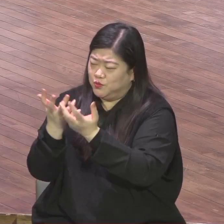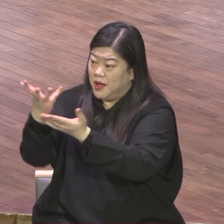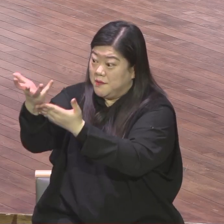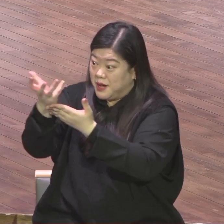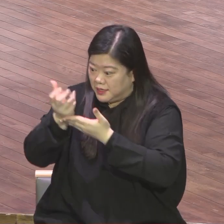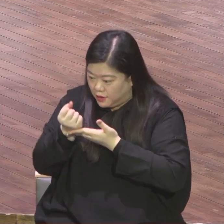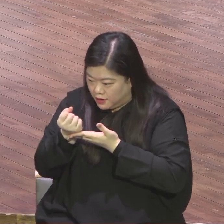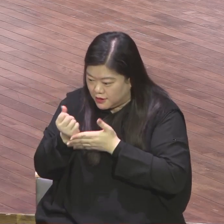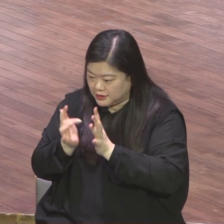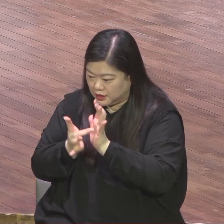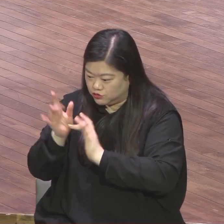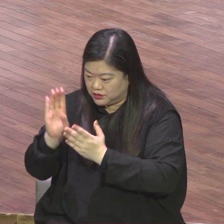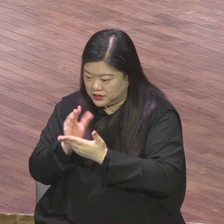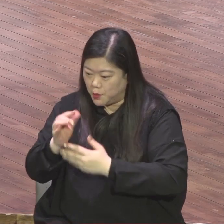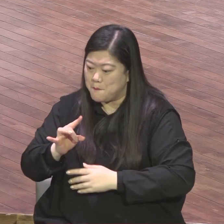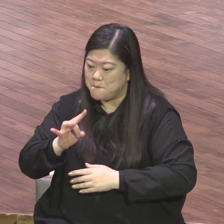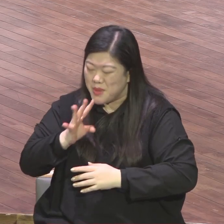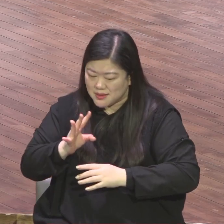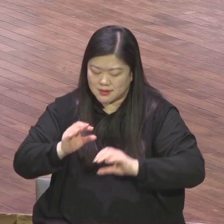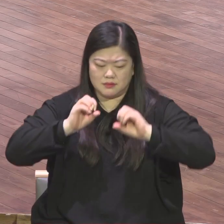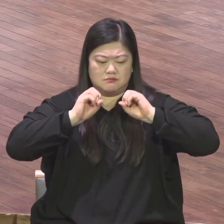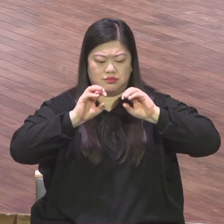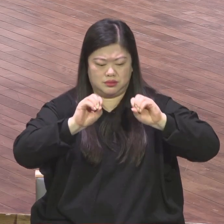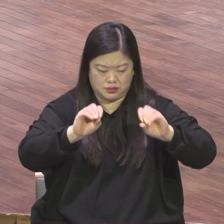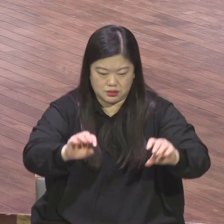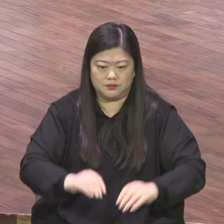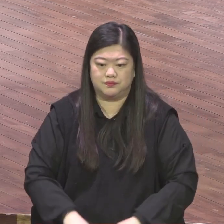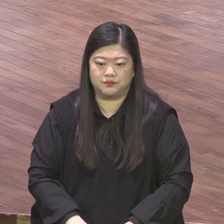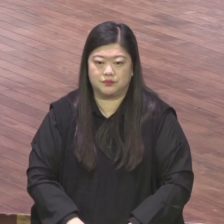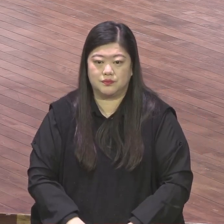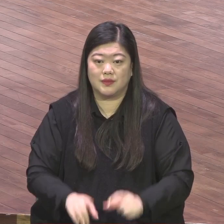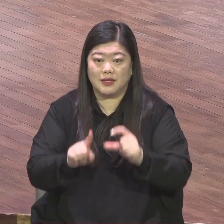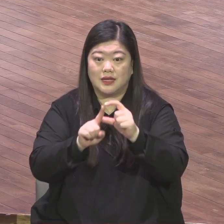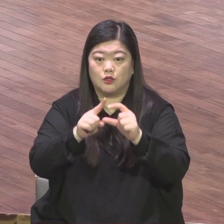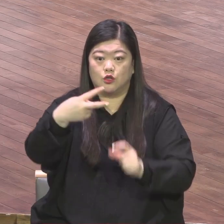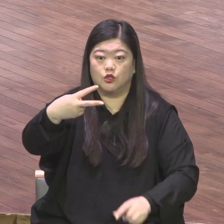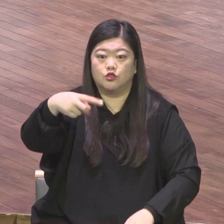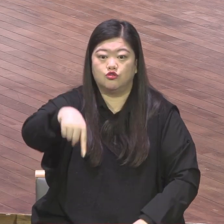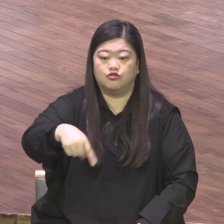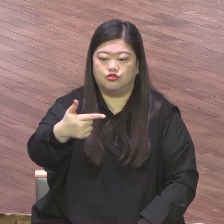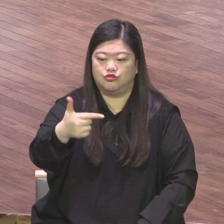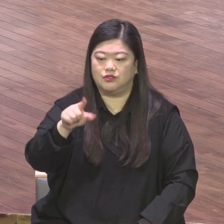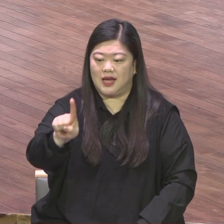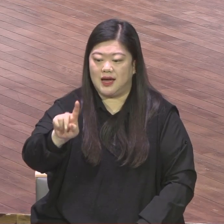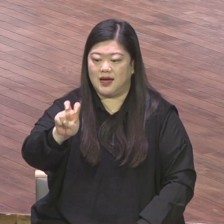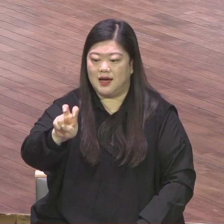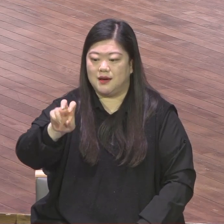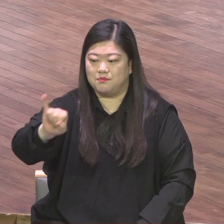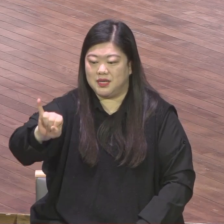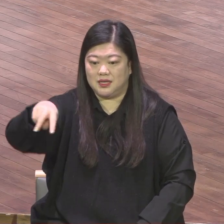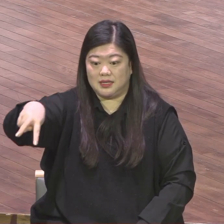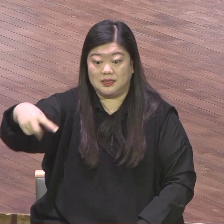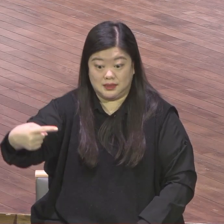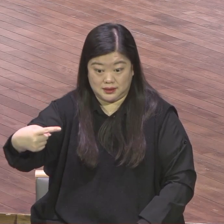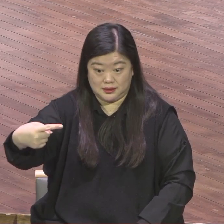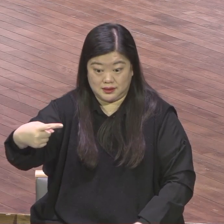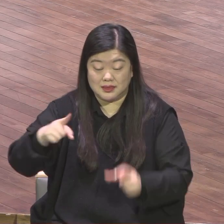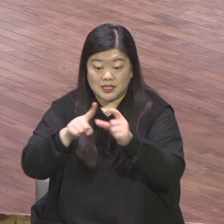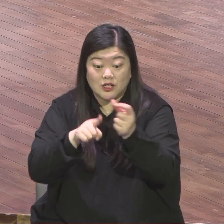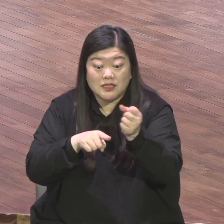손에 달렸단 말이에요. 이 권능이라는 말이 헬라말로 두나미스. 이 권능이라는 말이 헬라말의 기록 시작된 건데